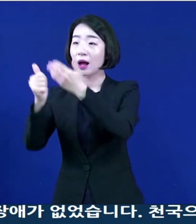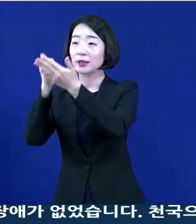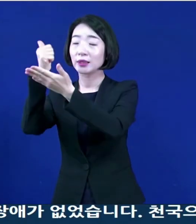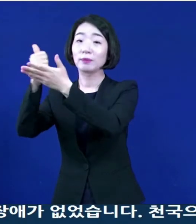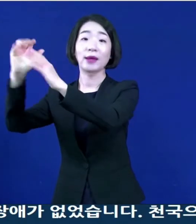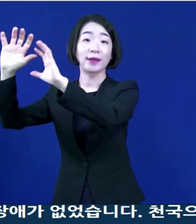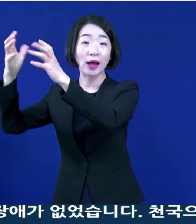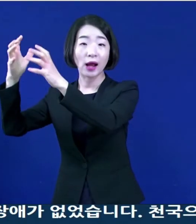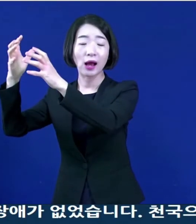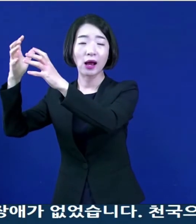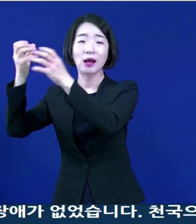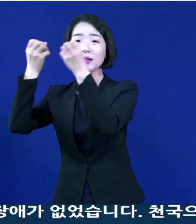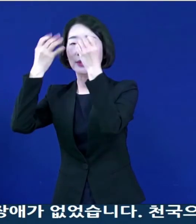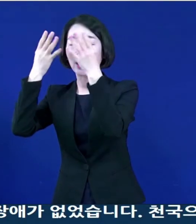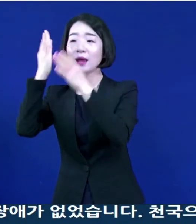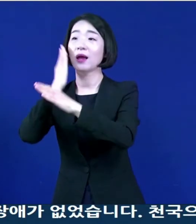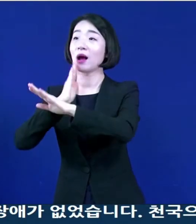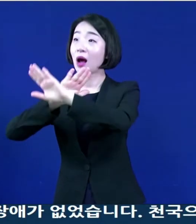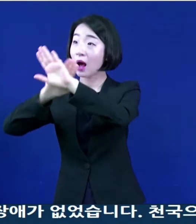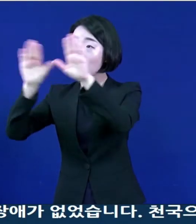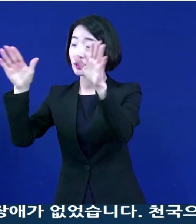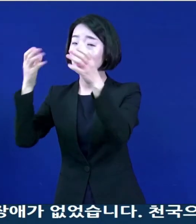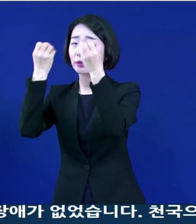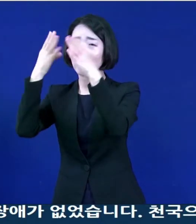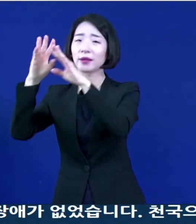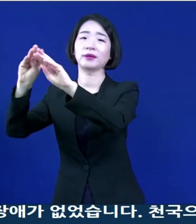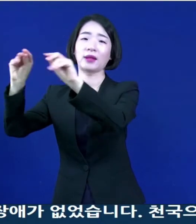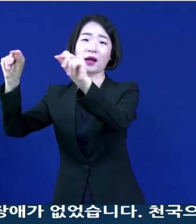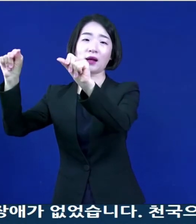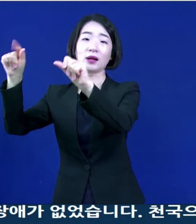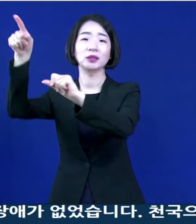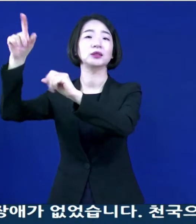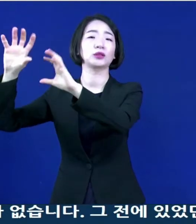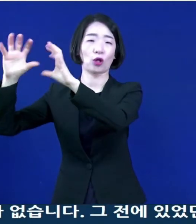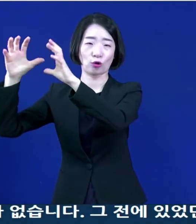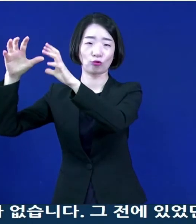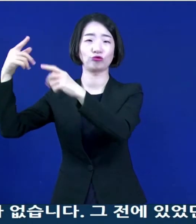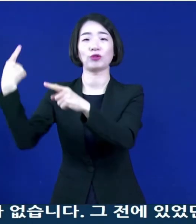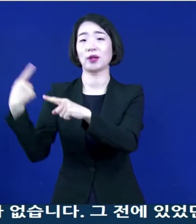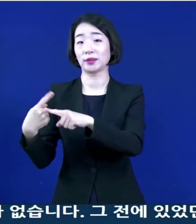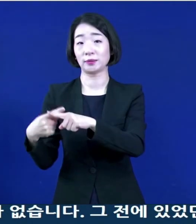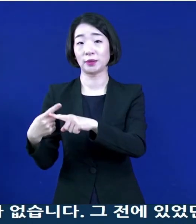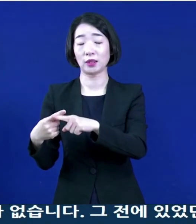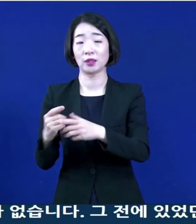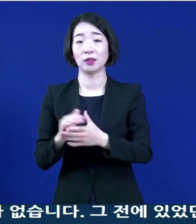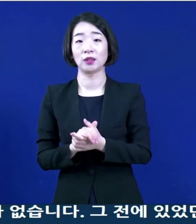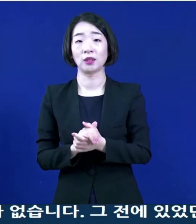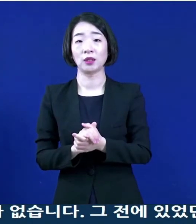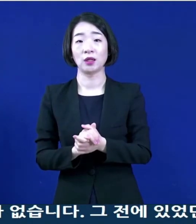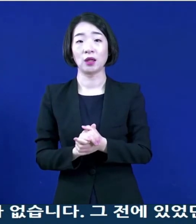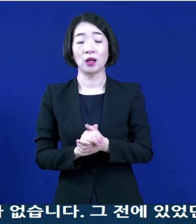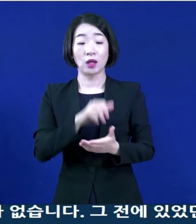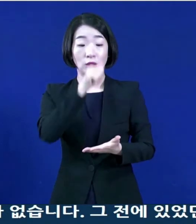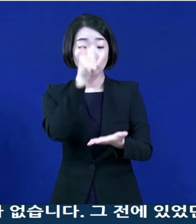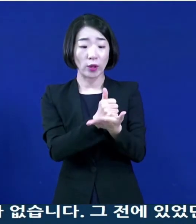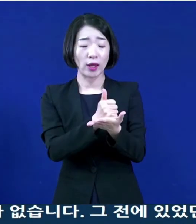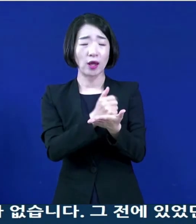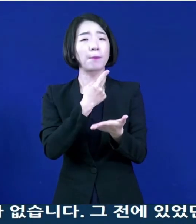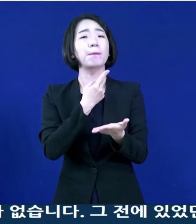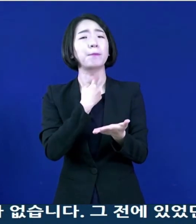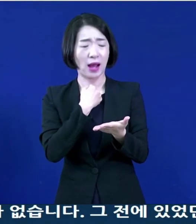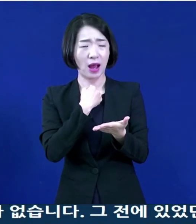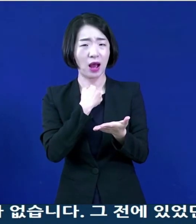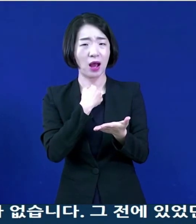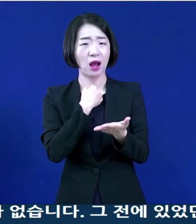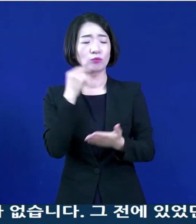천국이 되는 것이죠. 죄로 인해서 에덴 동산에서 인간이 쫓겨난 이후부터 무질서가 생겼습니다.